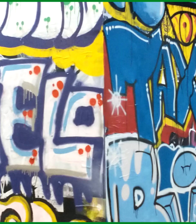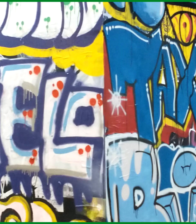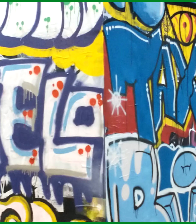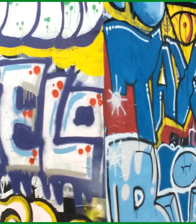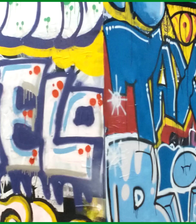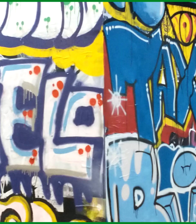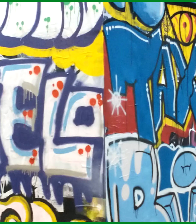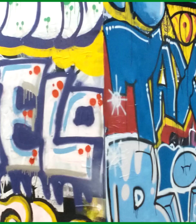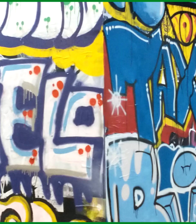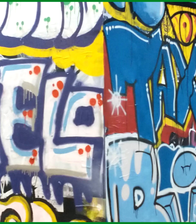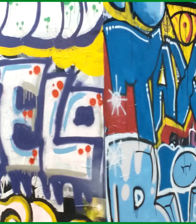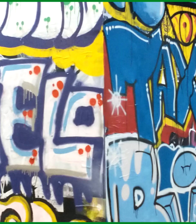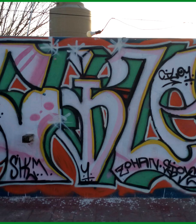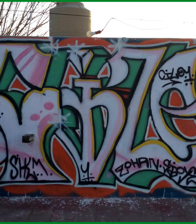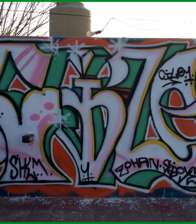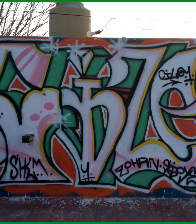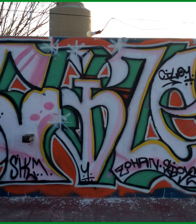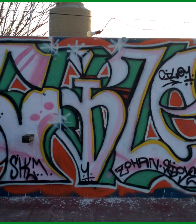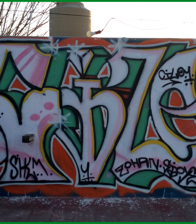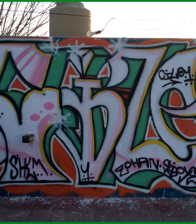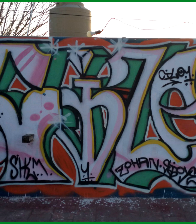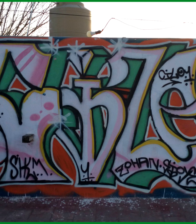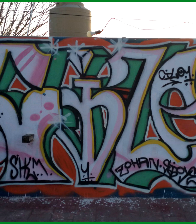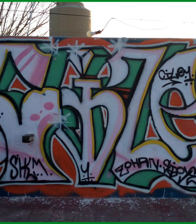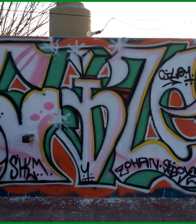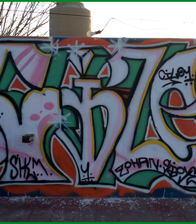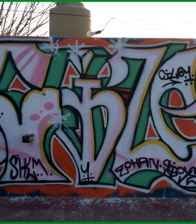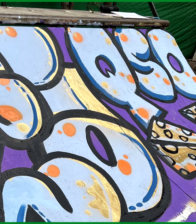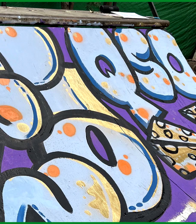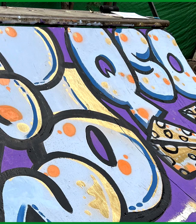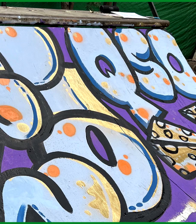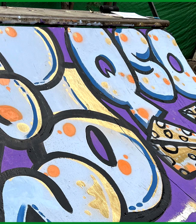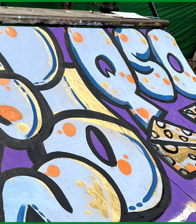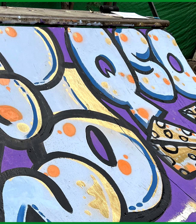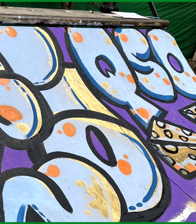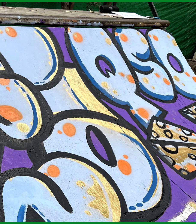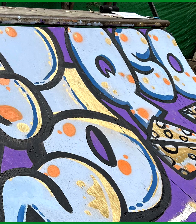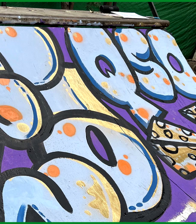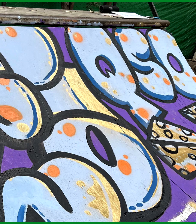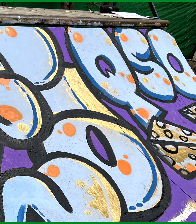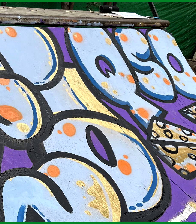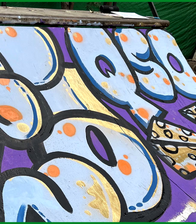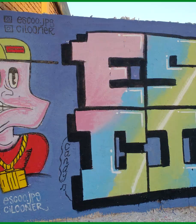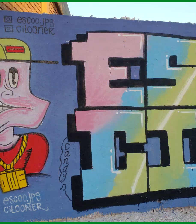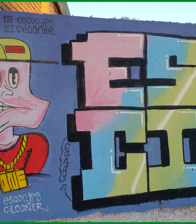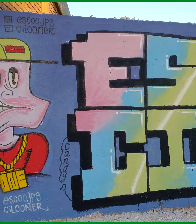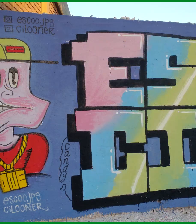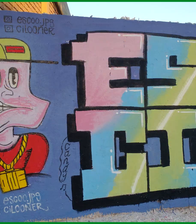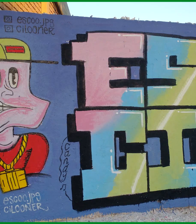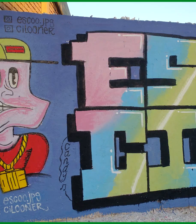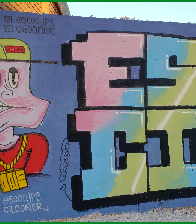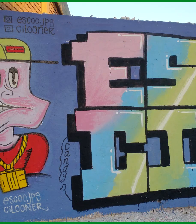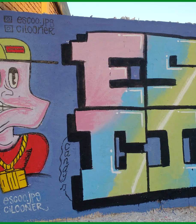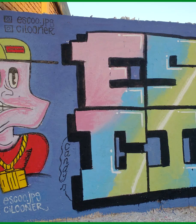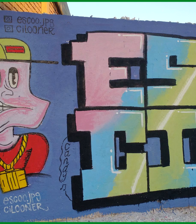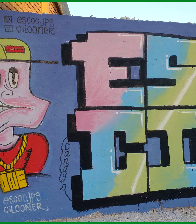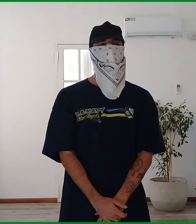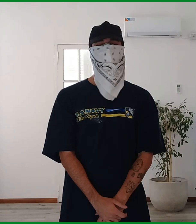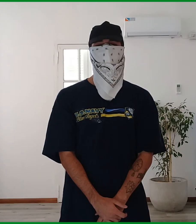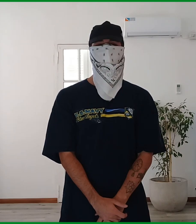el bombing, aparecen graffitis elaborados y un poco llenar la